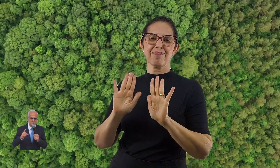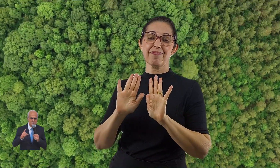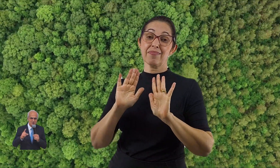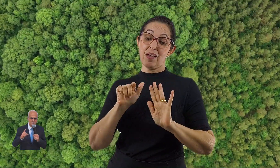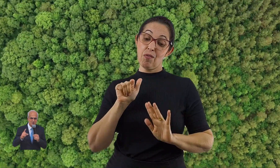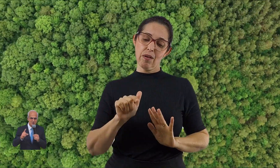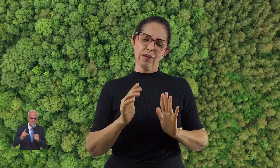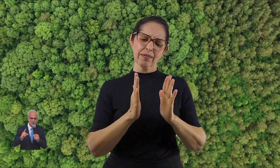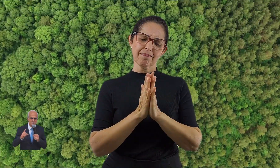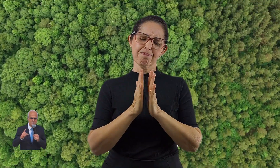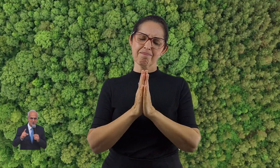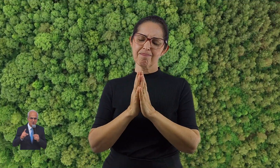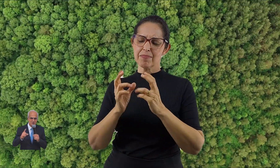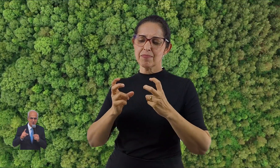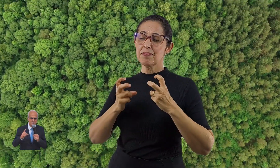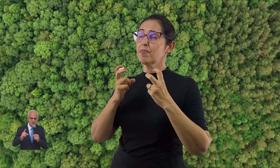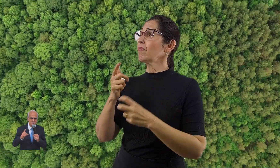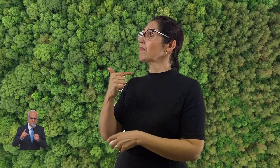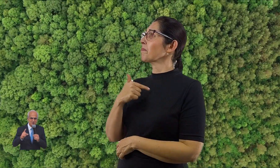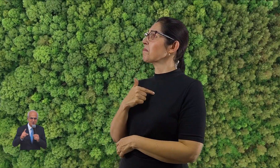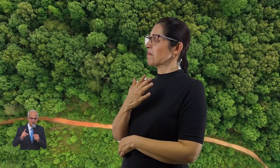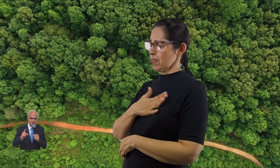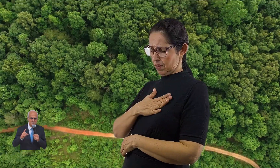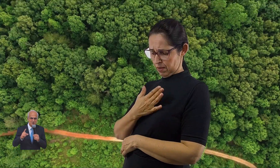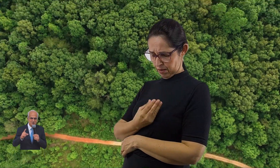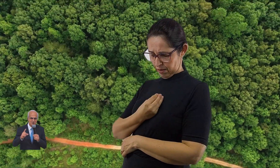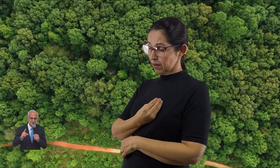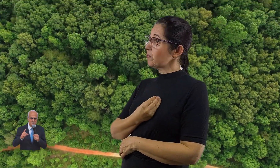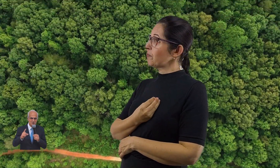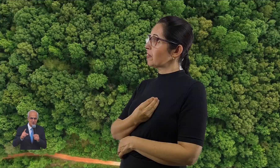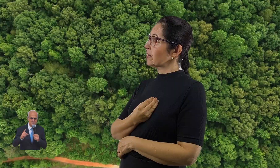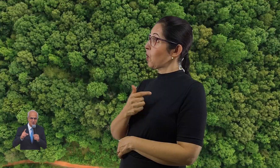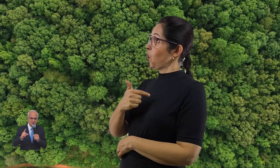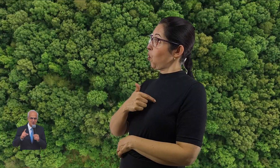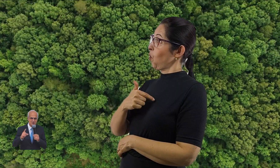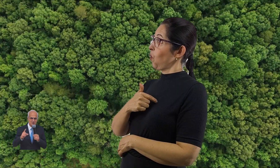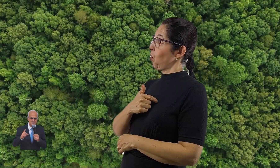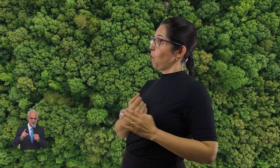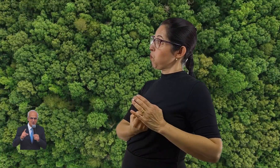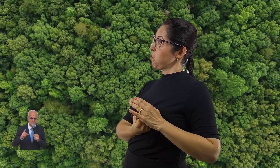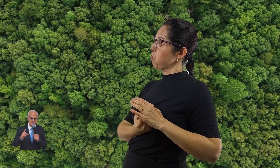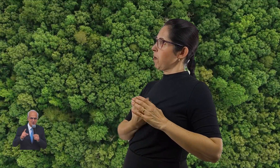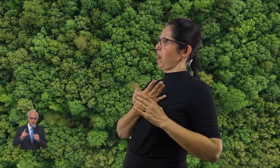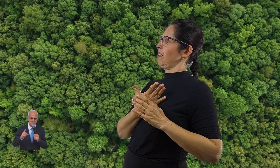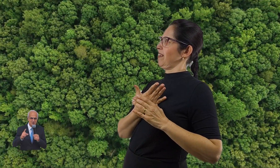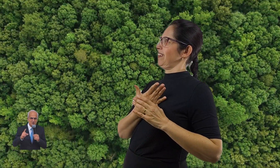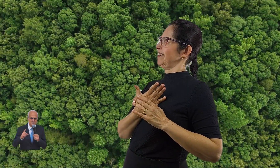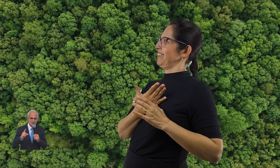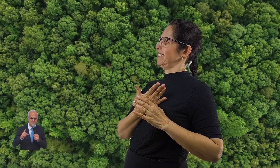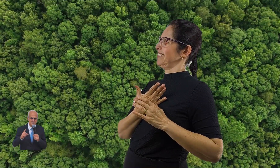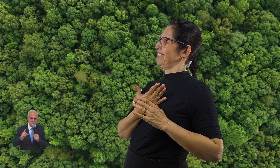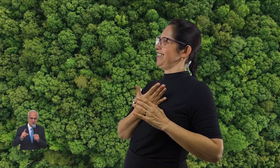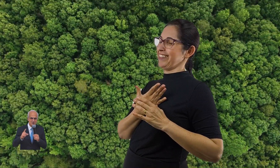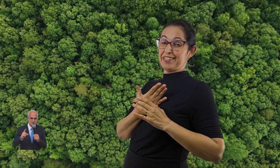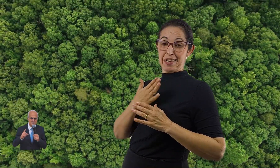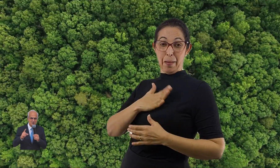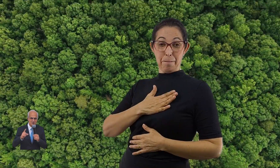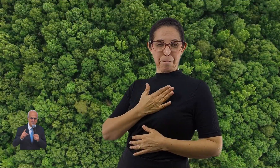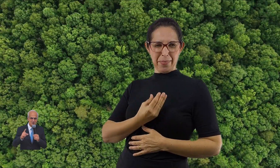clamor dizendo que ele queria que o Senhor criasse. Cria em mim, ó Deus. Não era